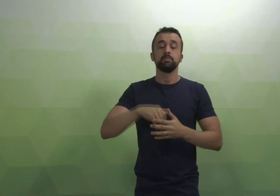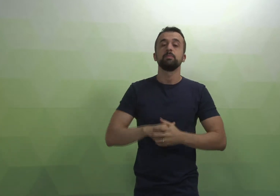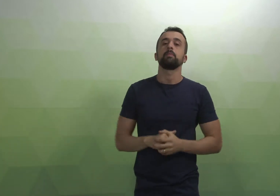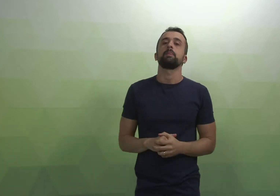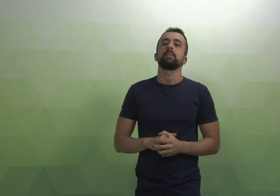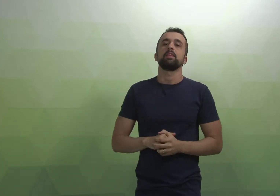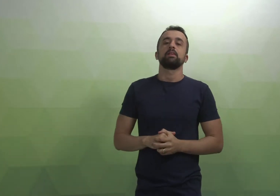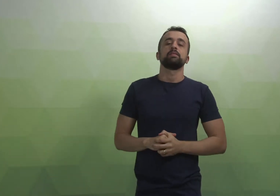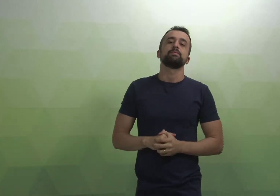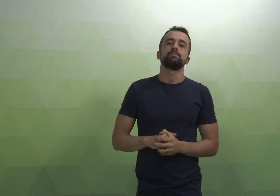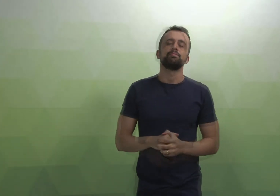Quadros 2004.